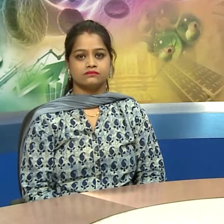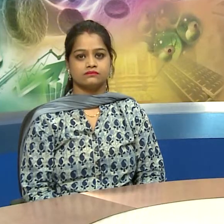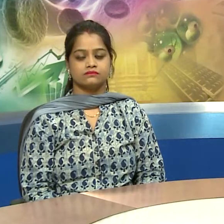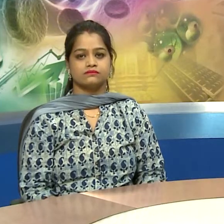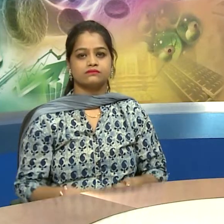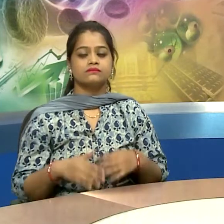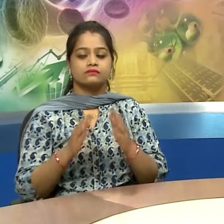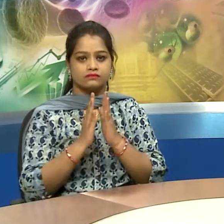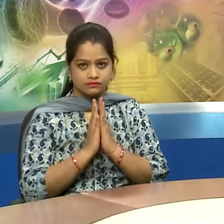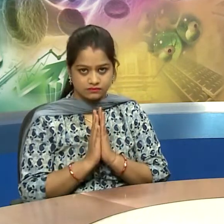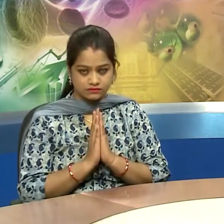नमस्ते।